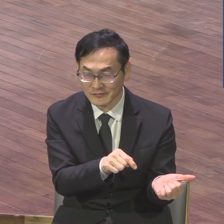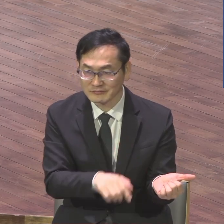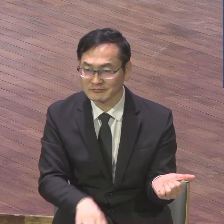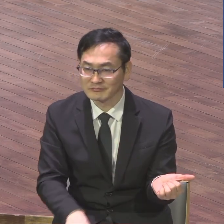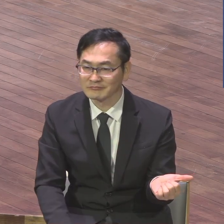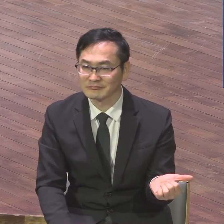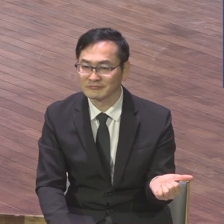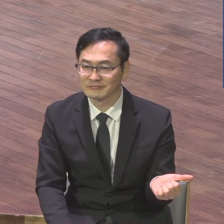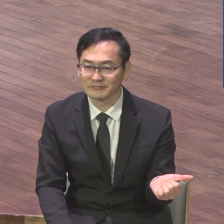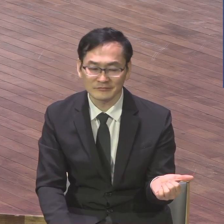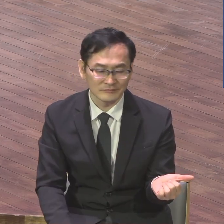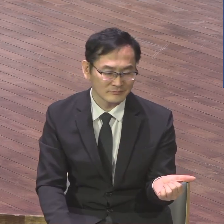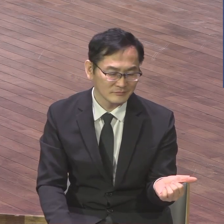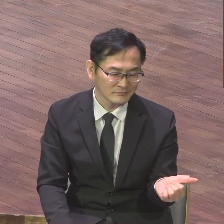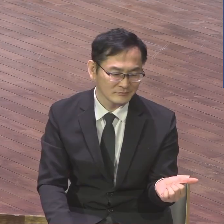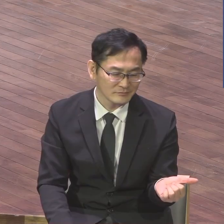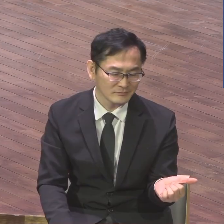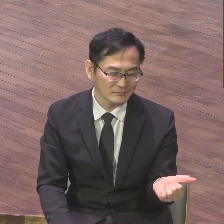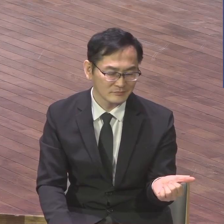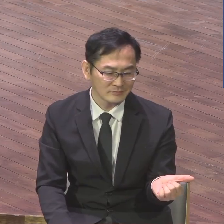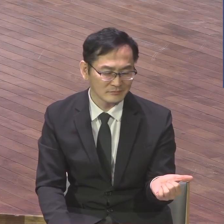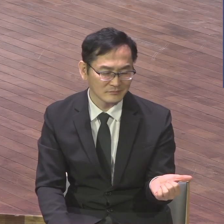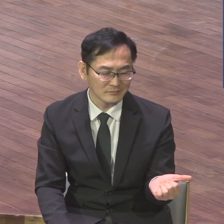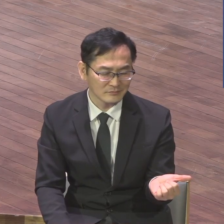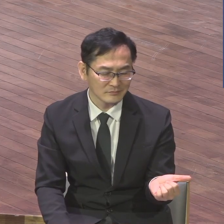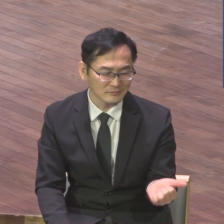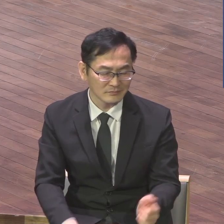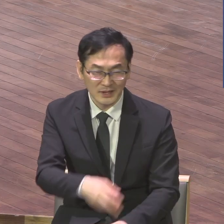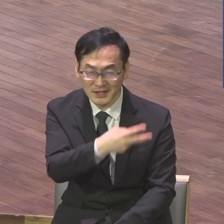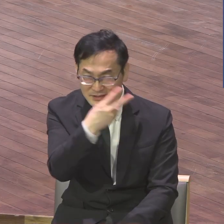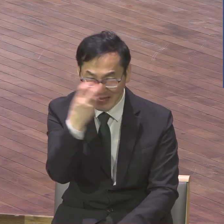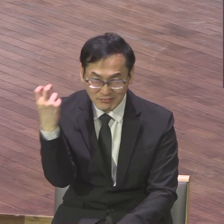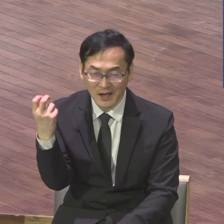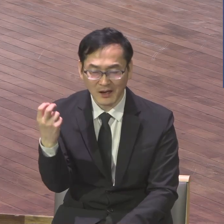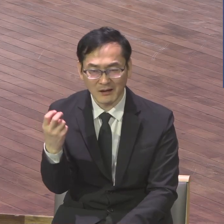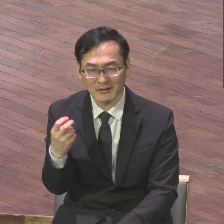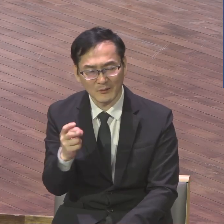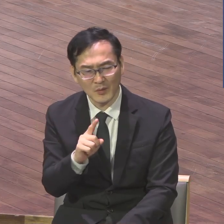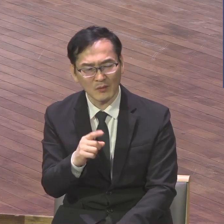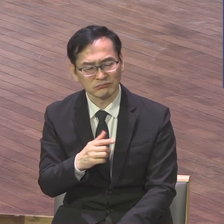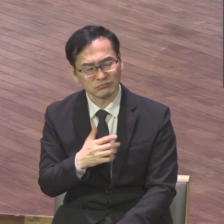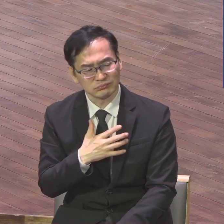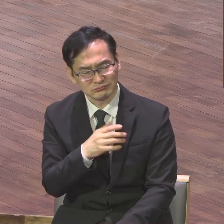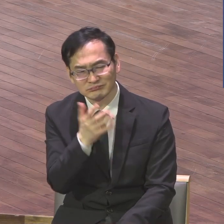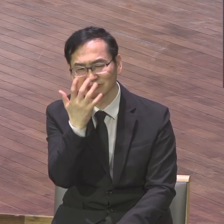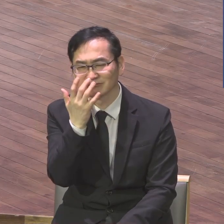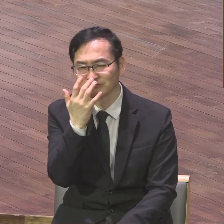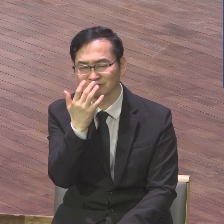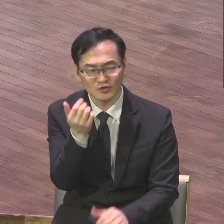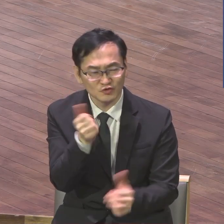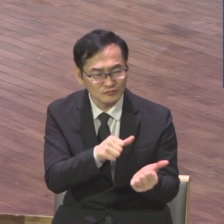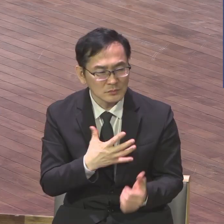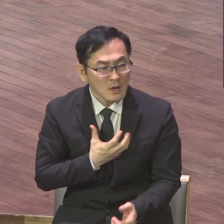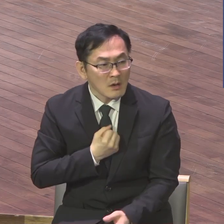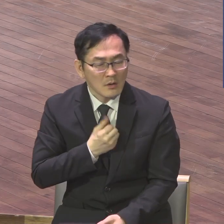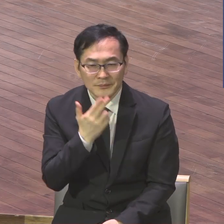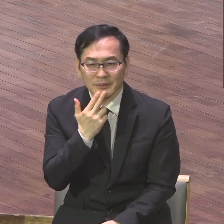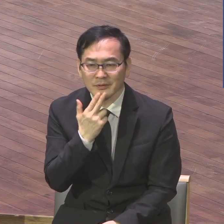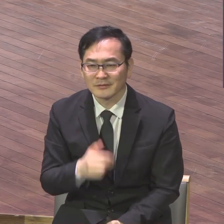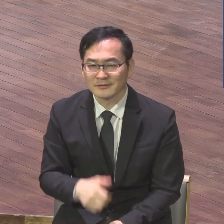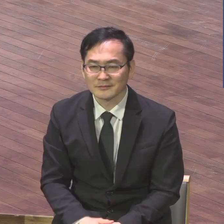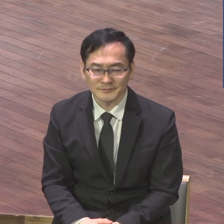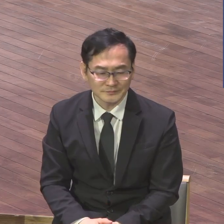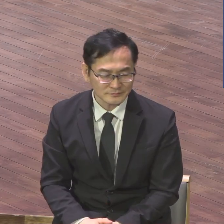여기서 자유하라는 거예요. 지난 금요일 날 우리 여집사님이